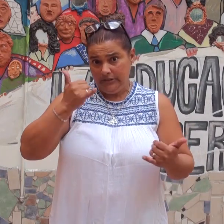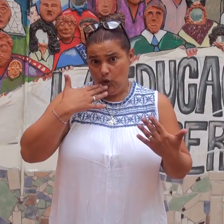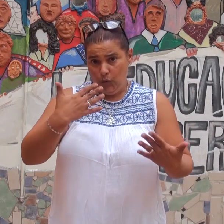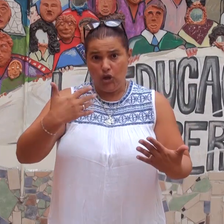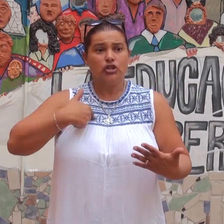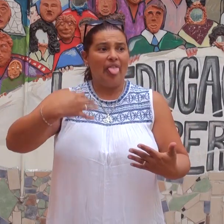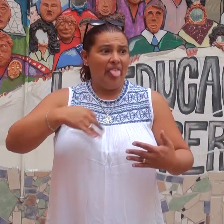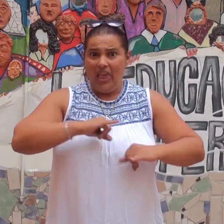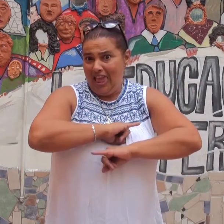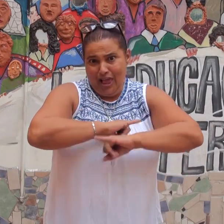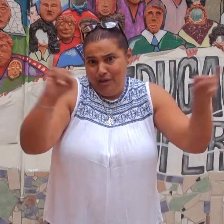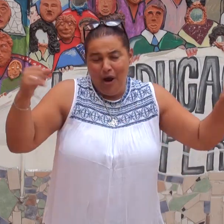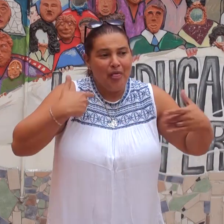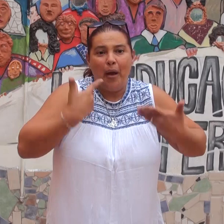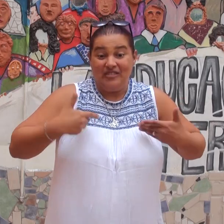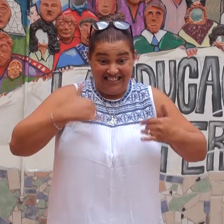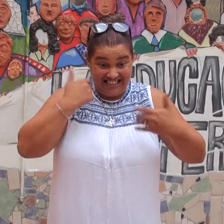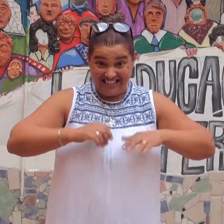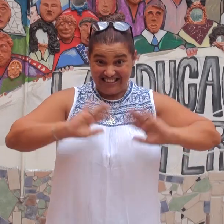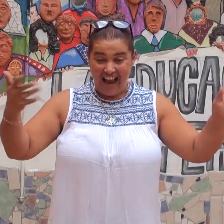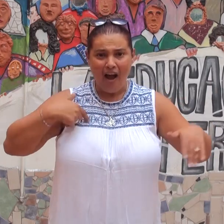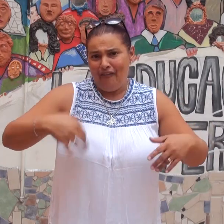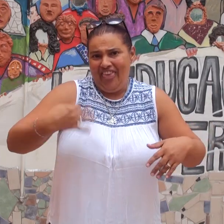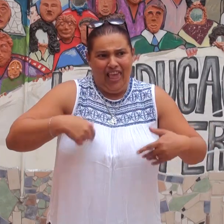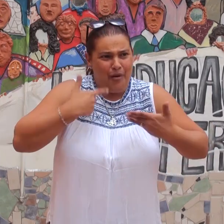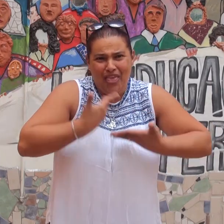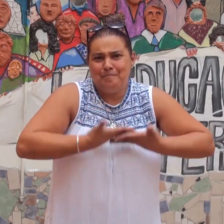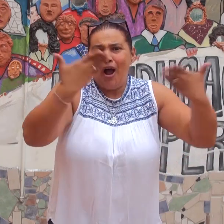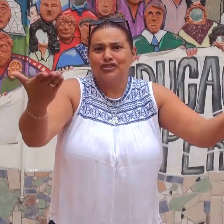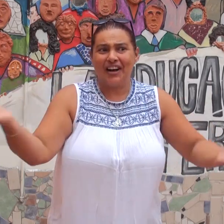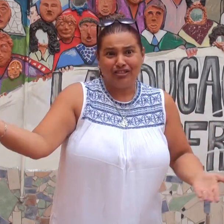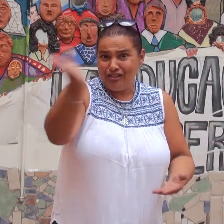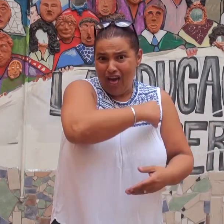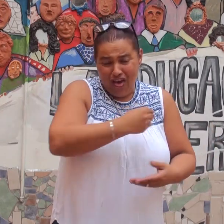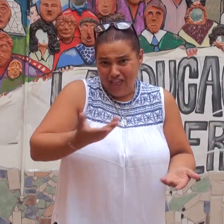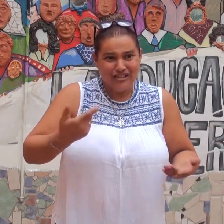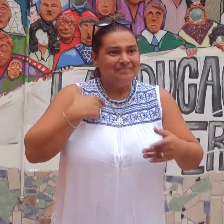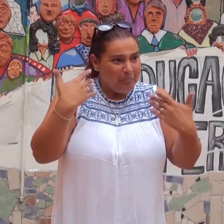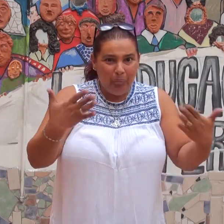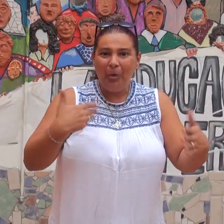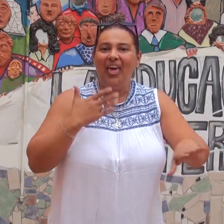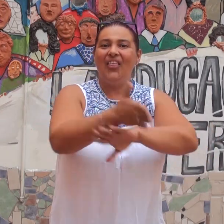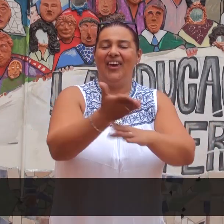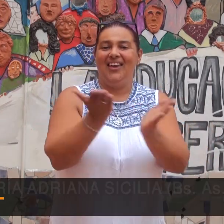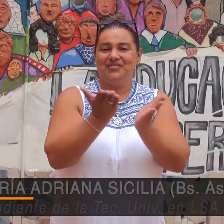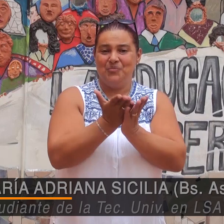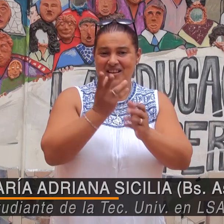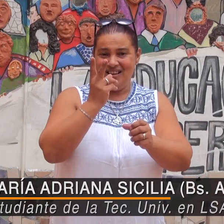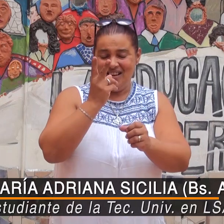Sí, obvio, debo difundir ahora desde mi experiencia personal que pude terminar. Debo demostrar a todos que pude ir a la universidad sin